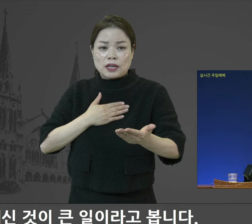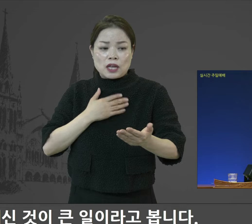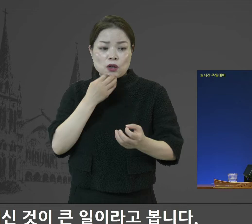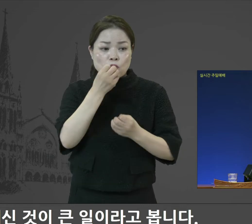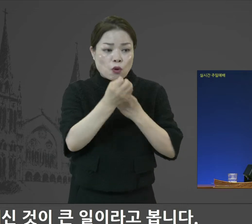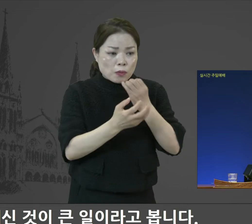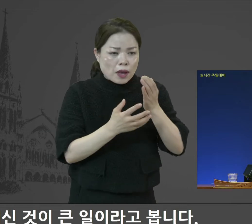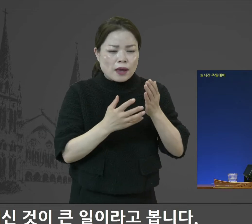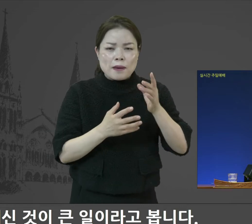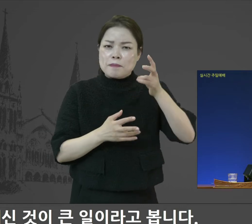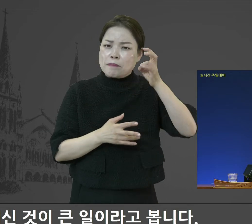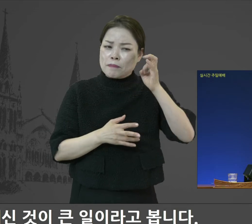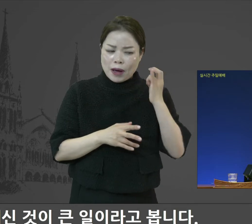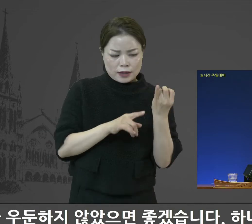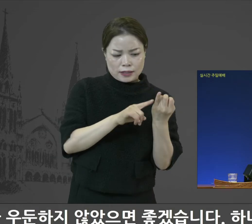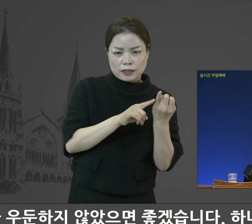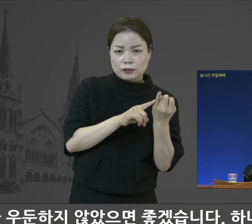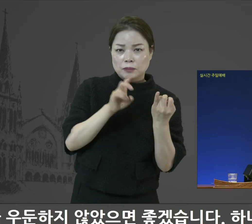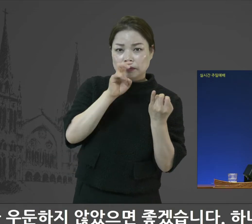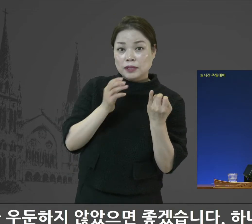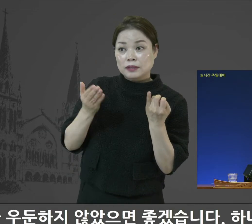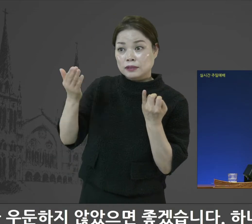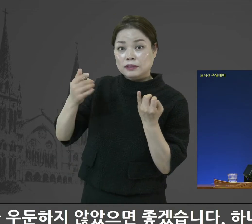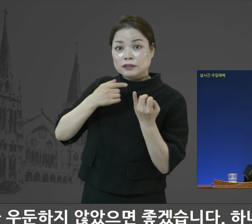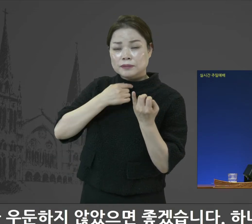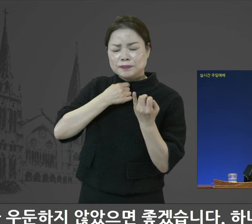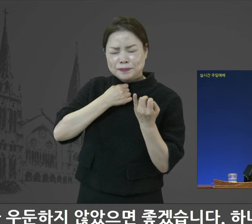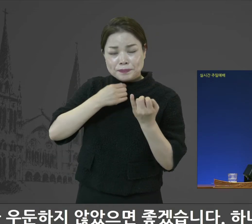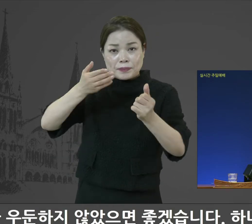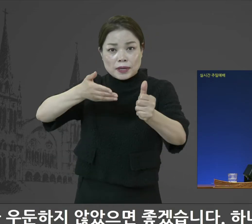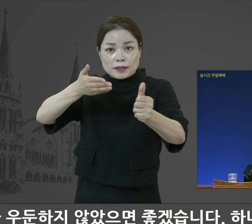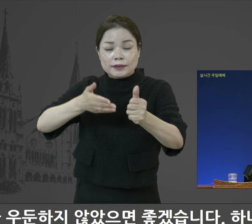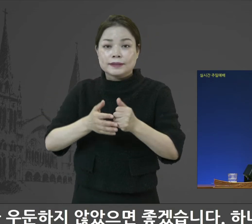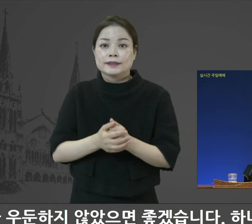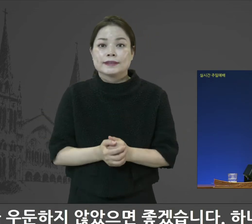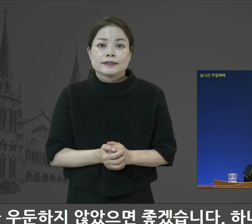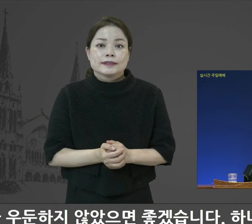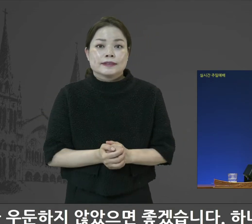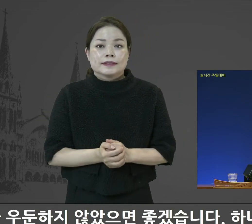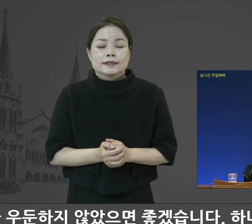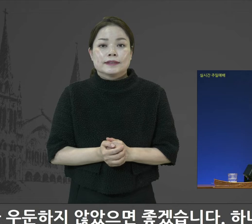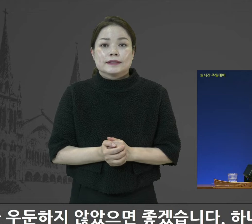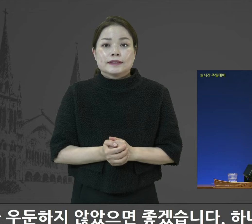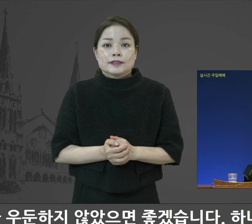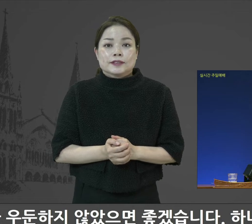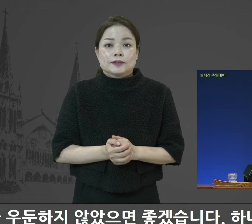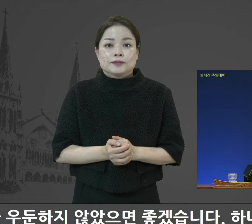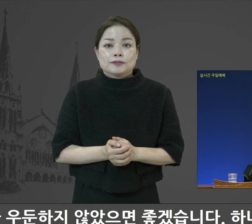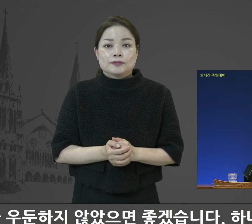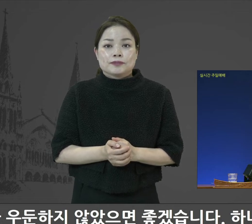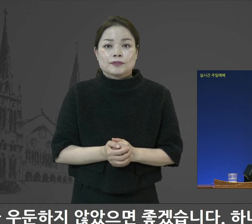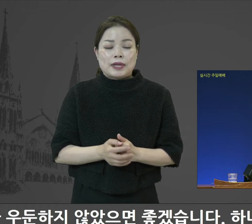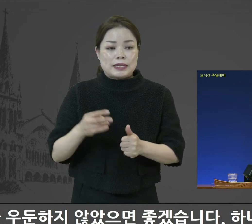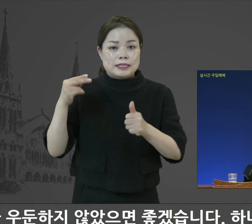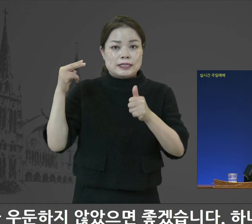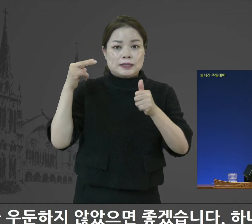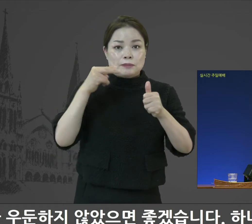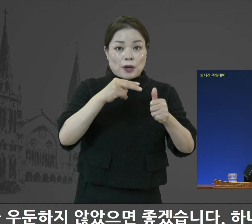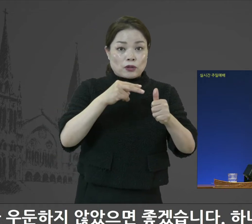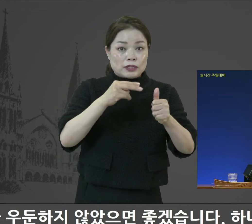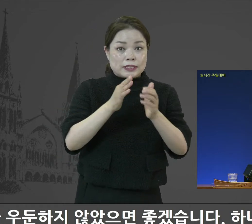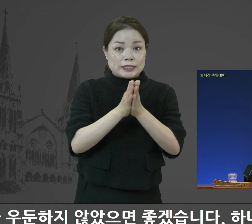고백으로 마리아처럼 드릴 수 있는 저와 여러분이 되기를 간절히 소망합니다. 자, 이제 신명기 10장으로